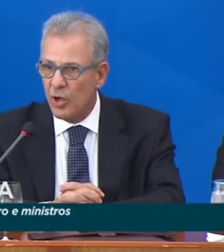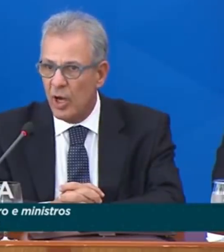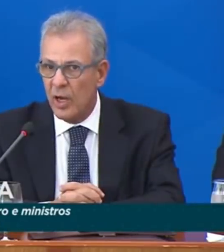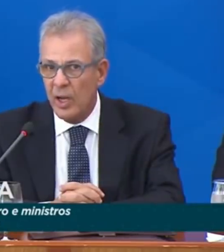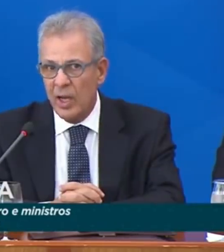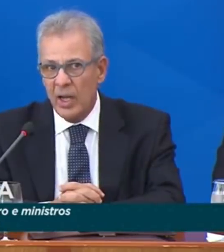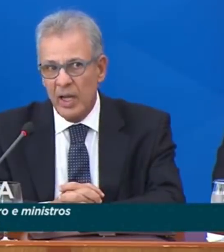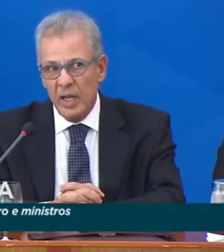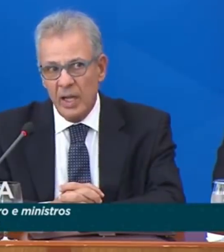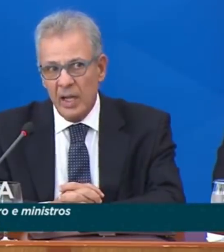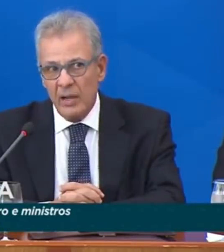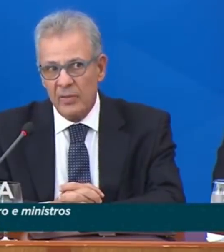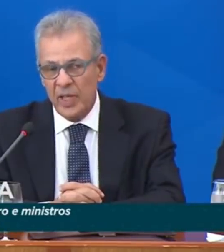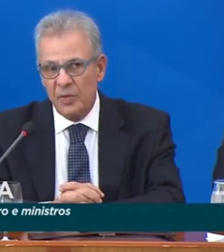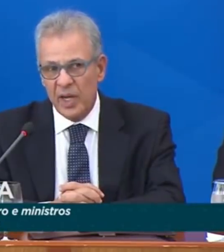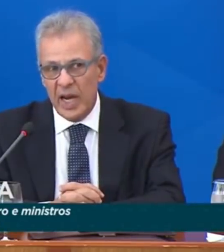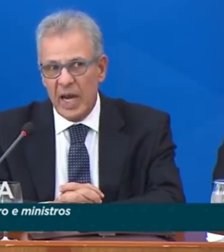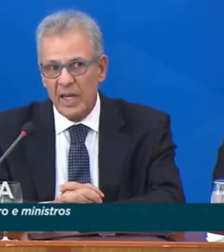não só